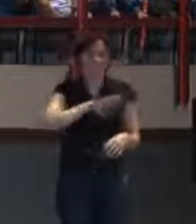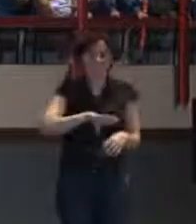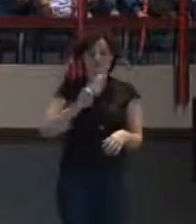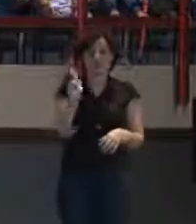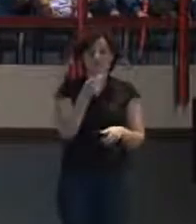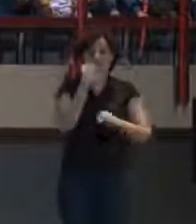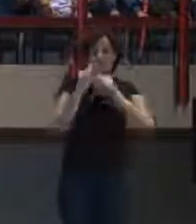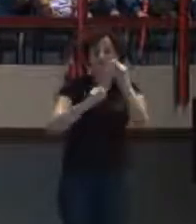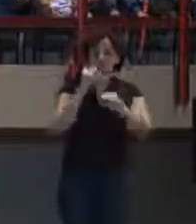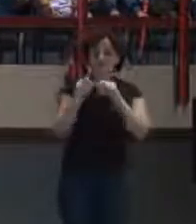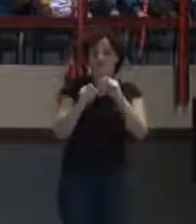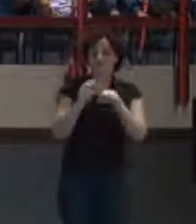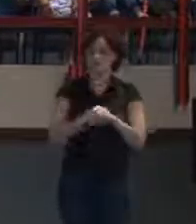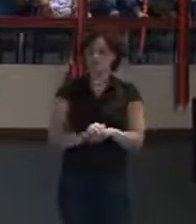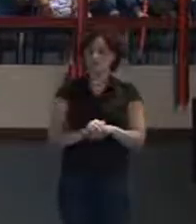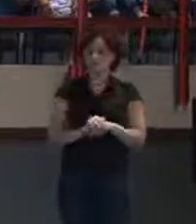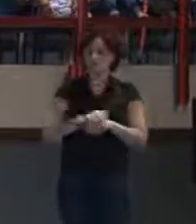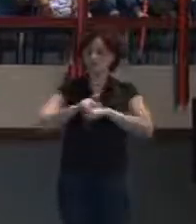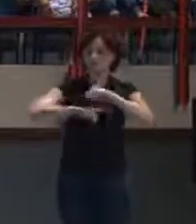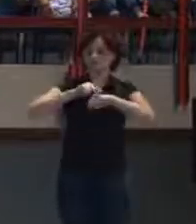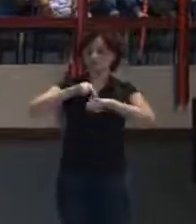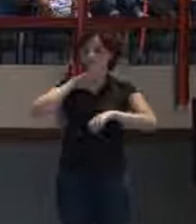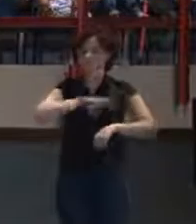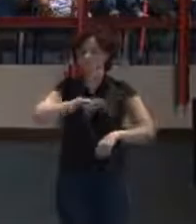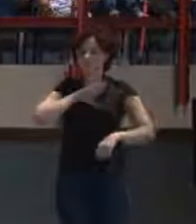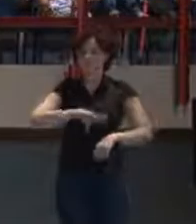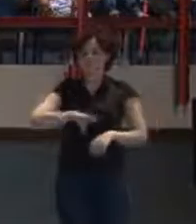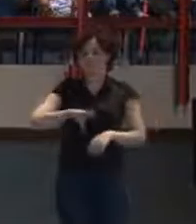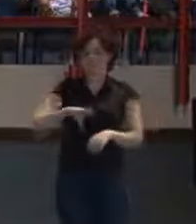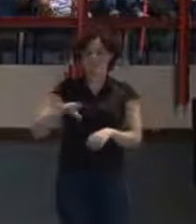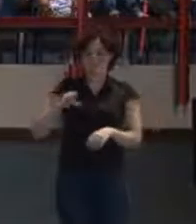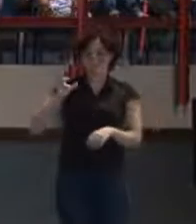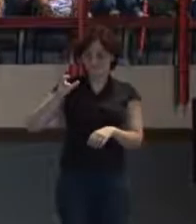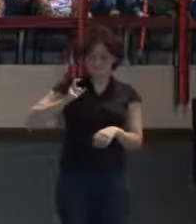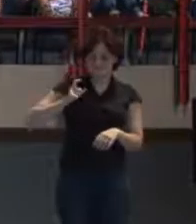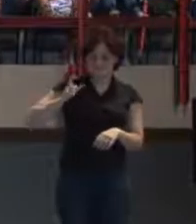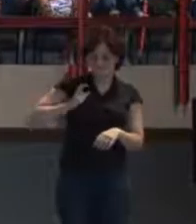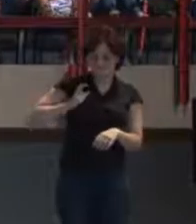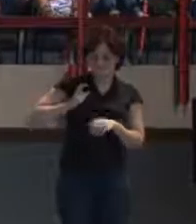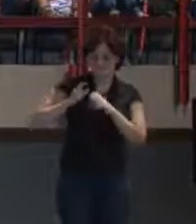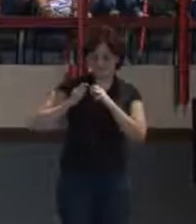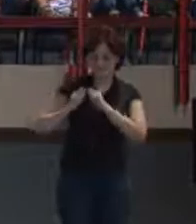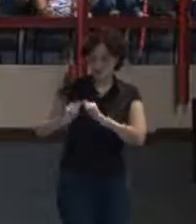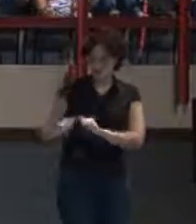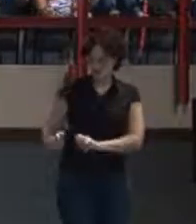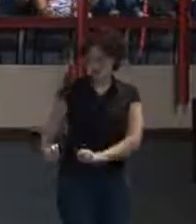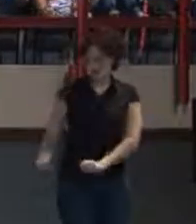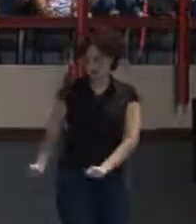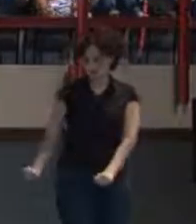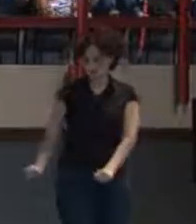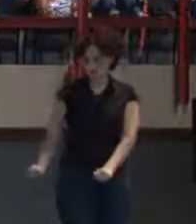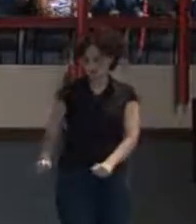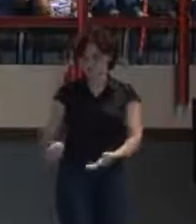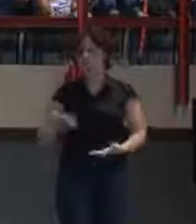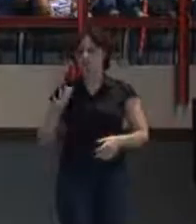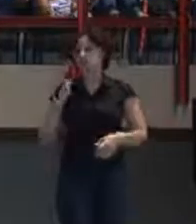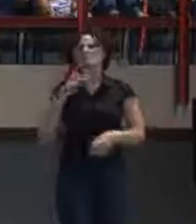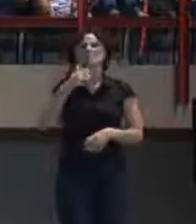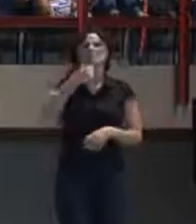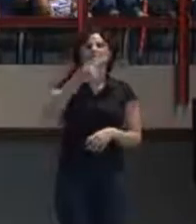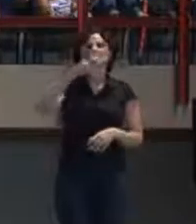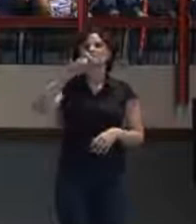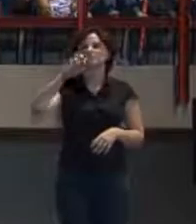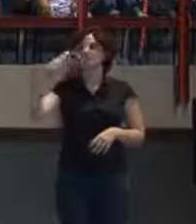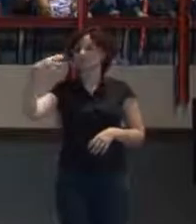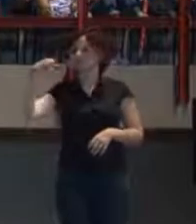aconteceu? Portugal empobreceu. Então, em 1530, 40, quando o rei de Portugal